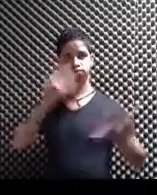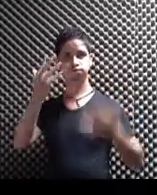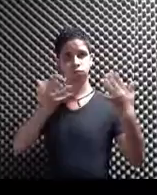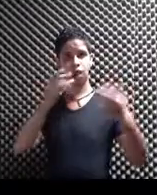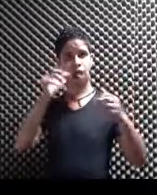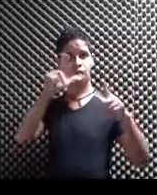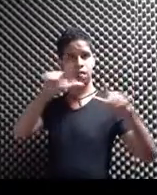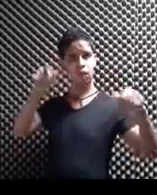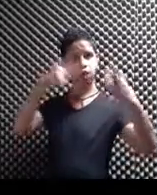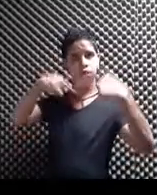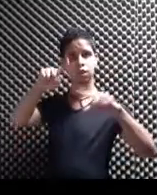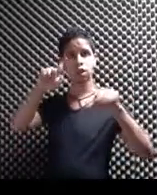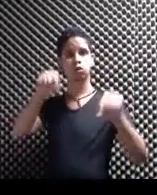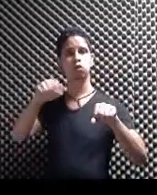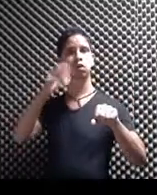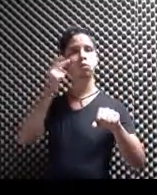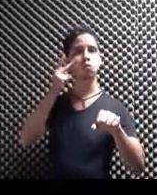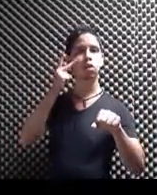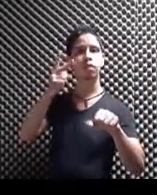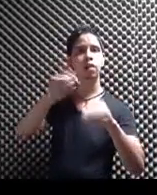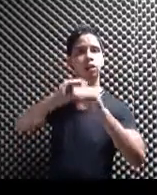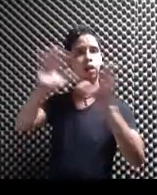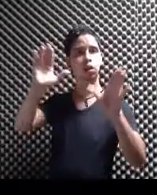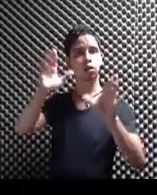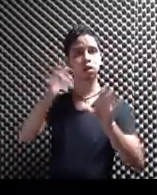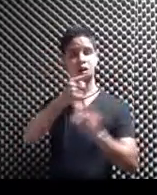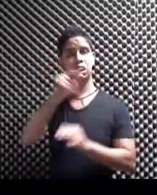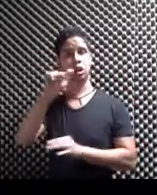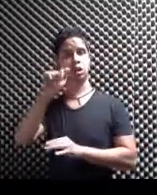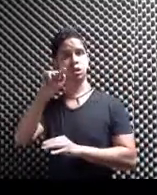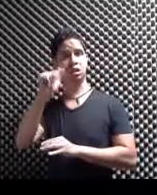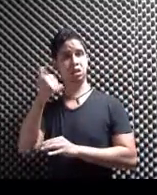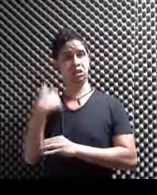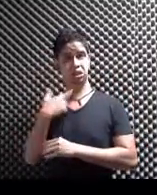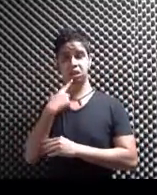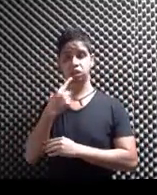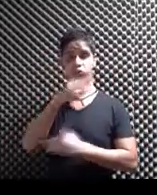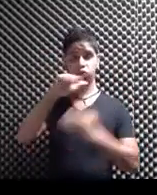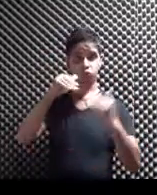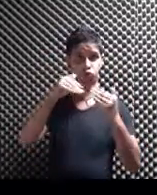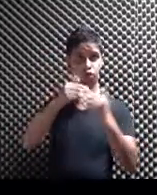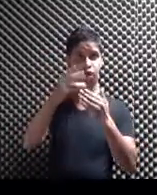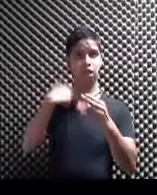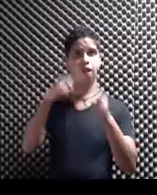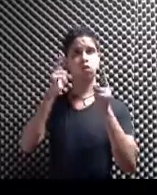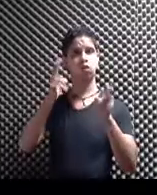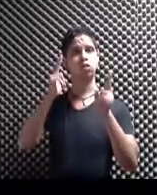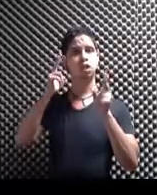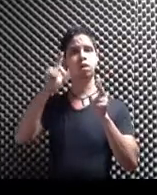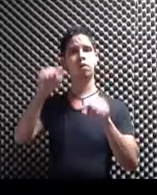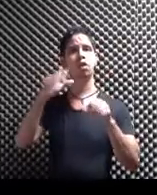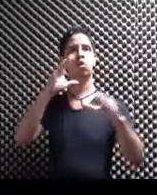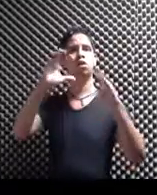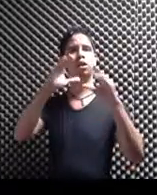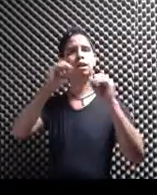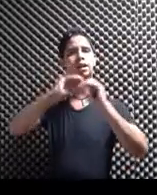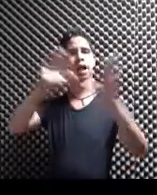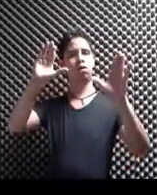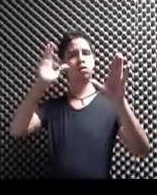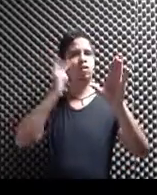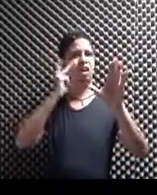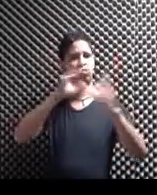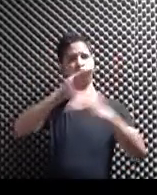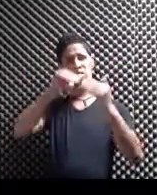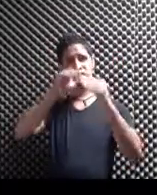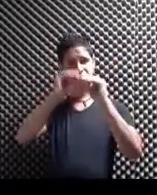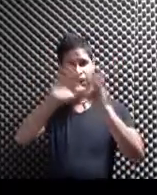además de un teléfono de AT&T tienen la tecnología y la rapidez para poder captar toda la seña y tu puerto de comunicar Exacto y que se vea bien y se vea